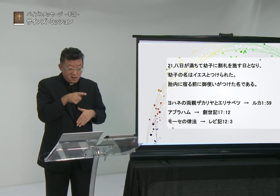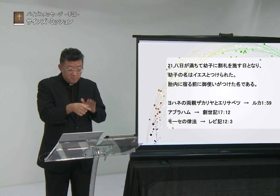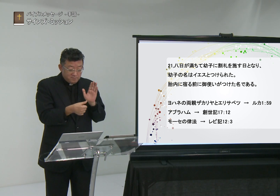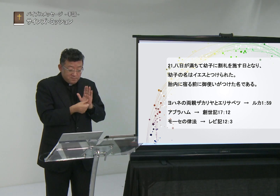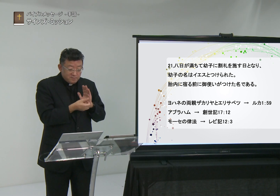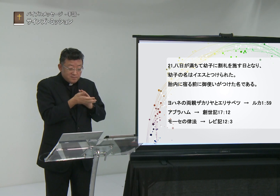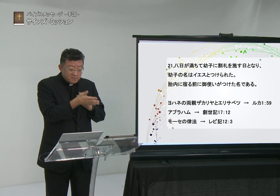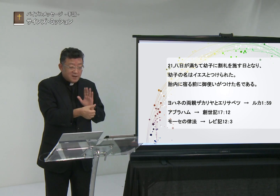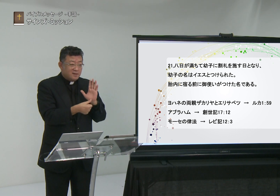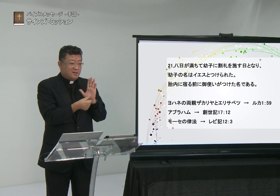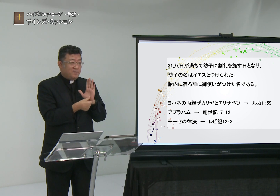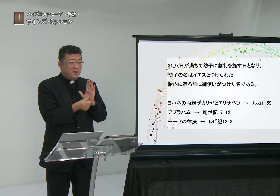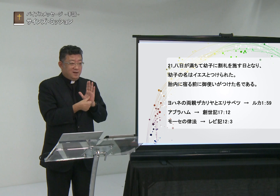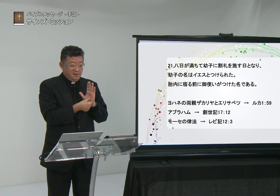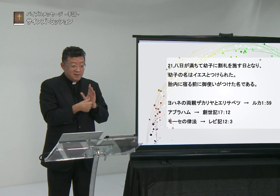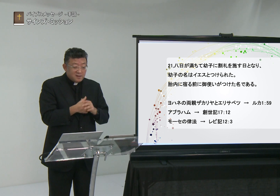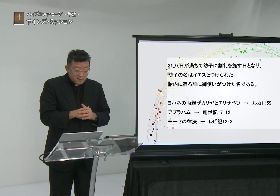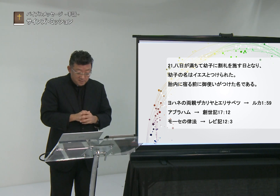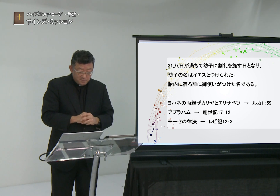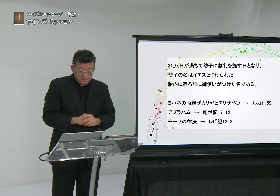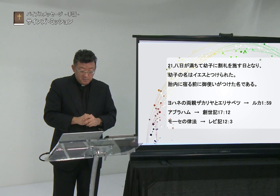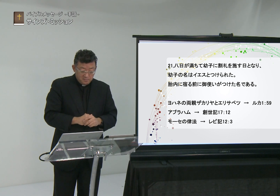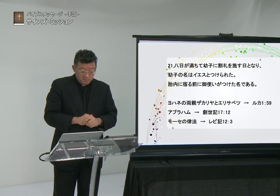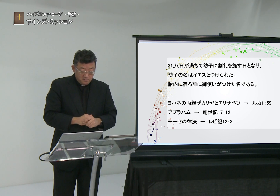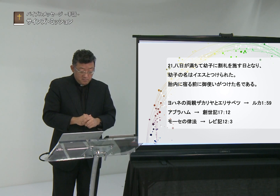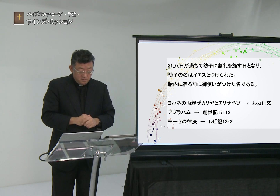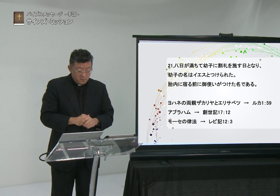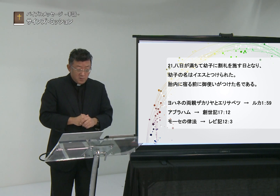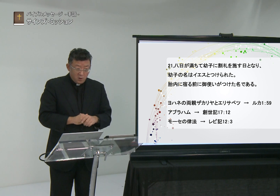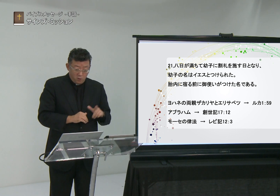に御使いがつけたなである